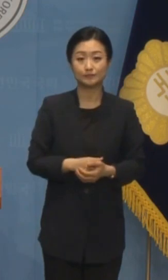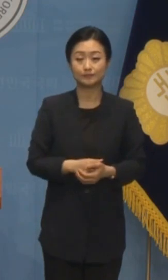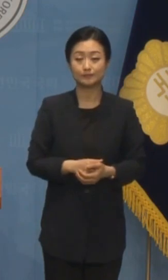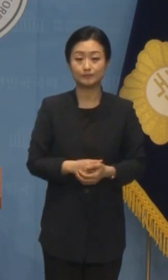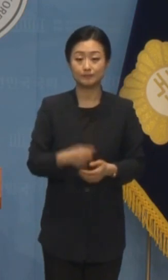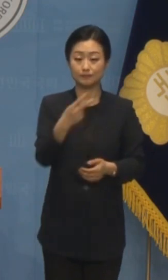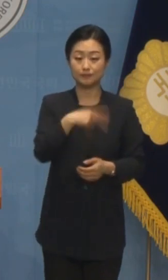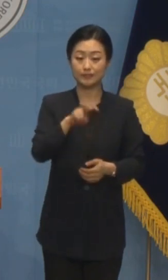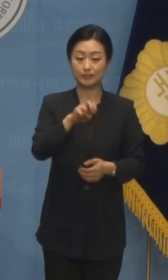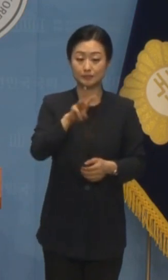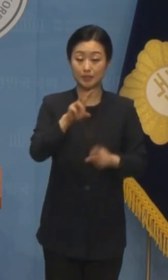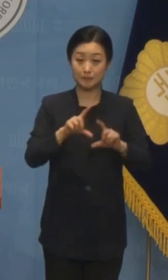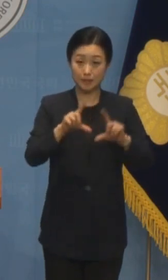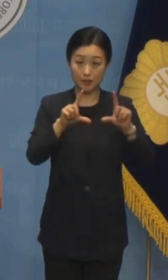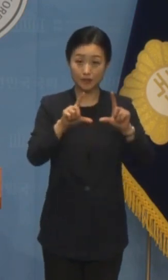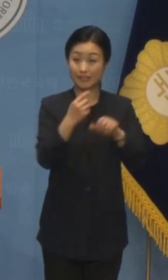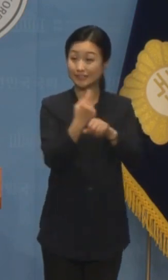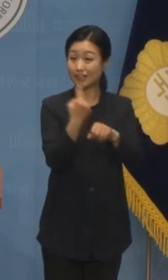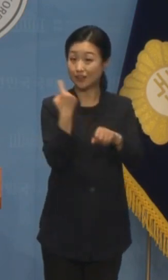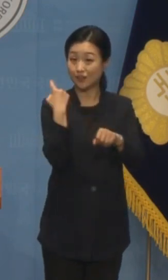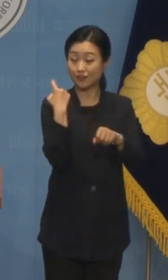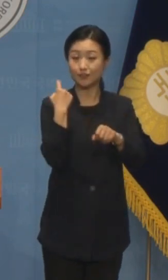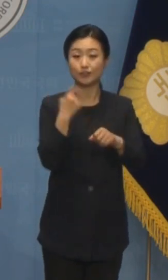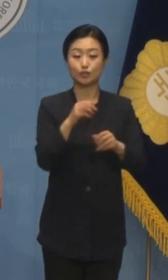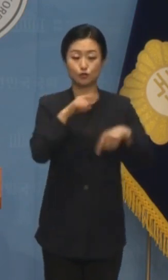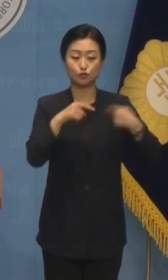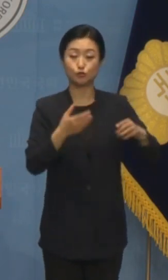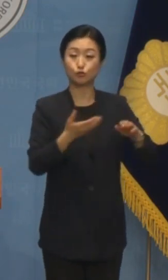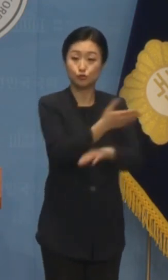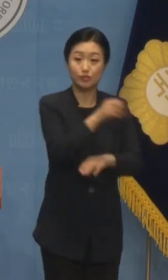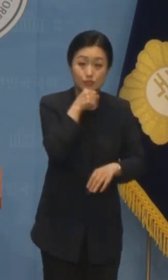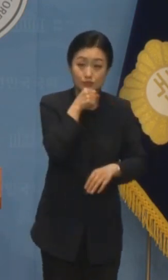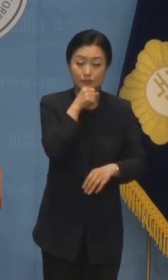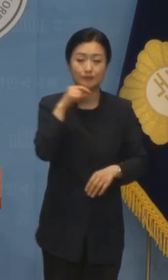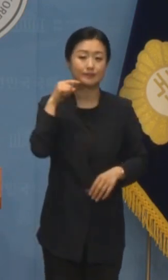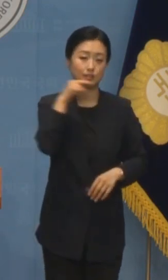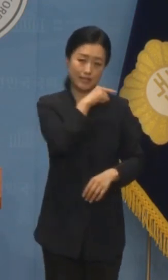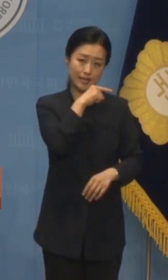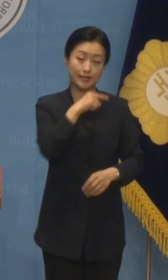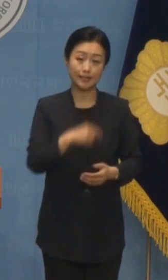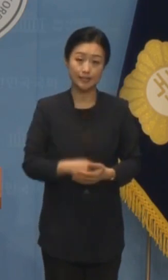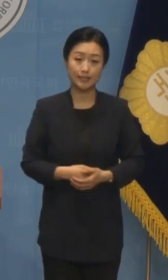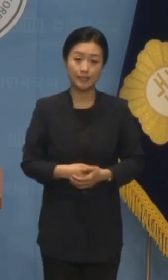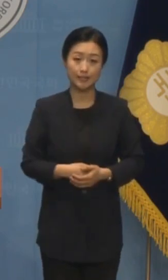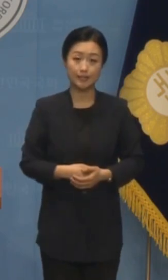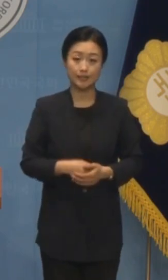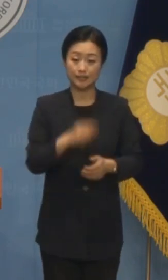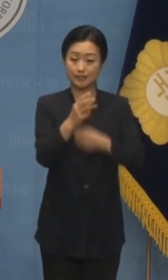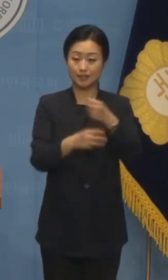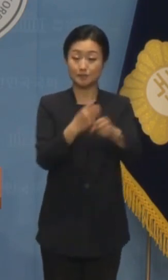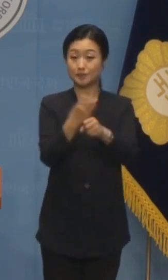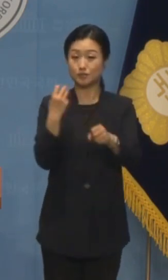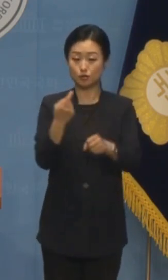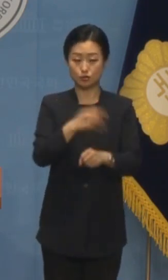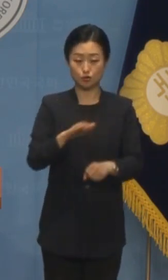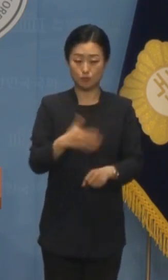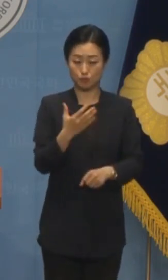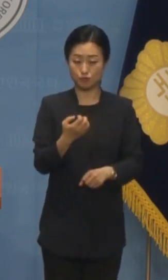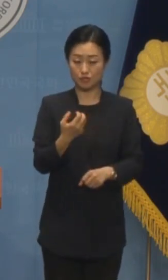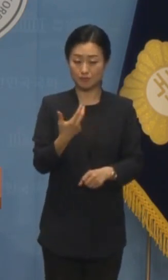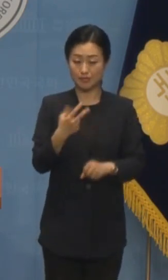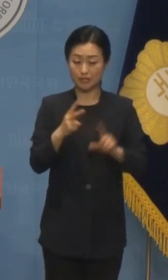와중에 2023년 지난해 한국의 대중국 무역 수지는 적자를 기록했습니다. 30여 년 전인